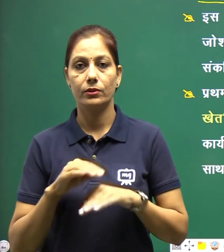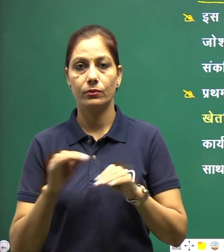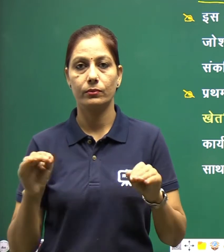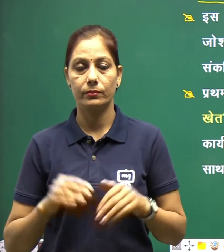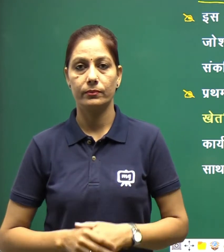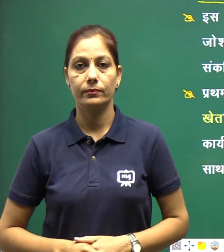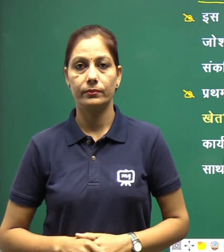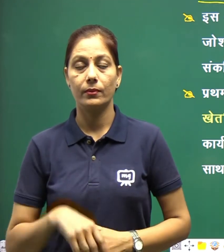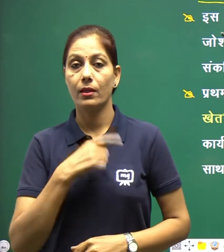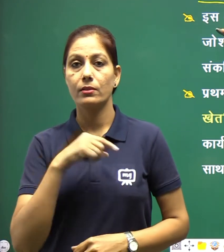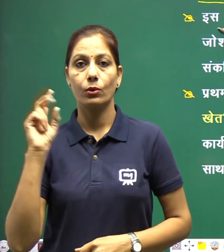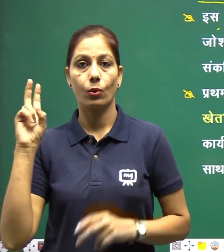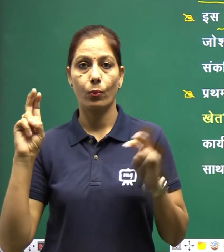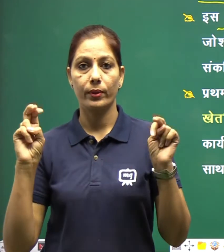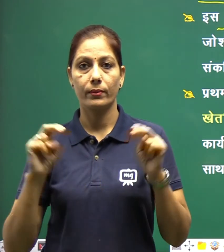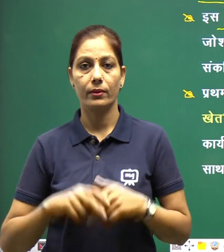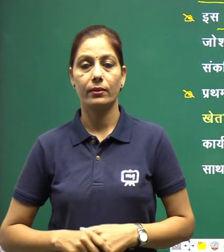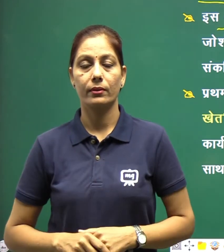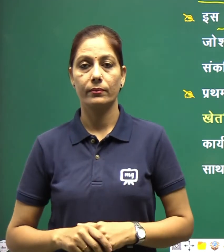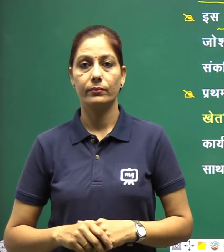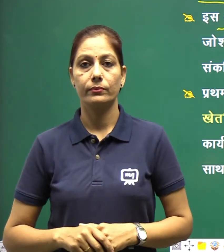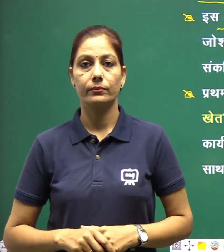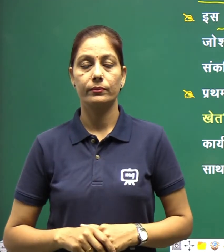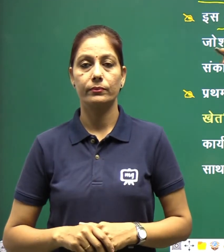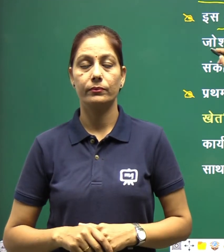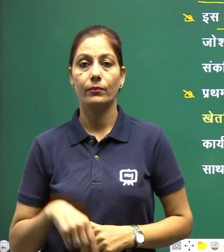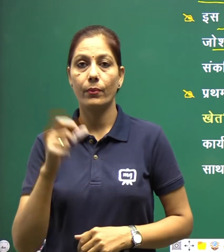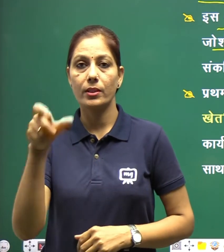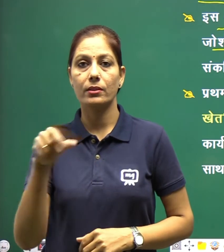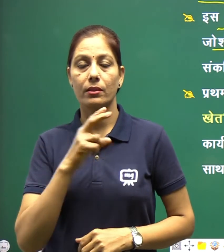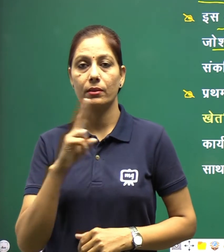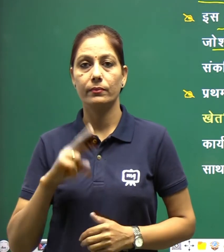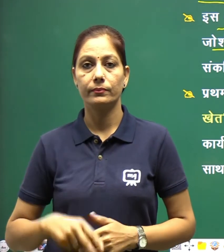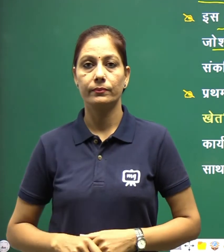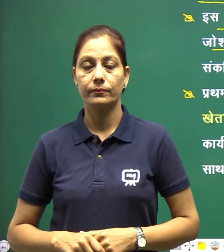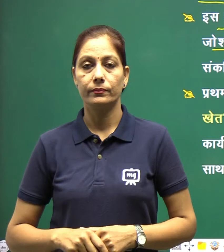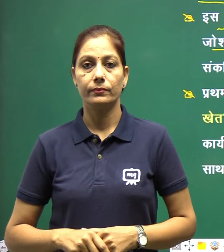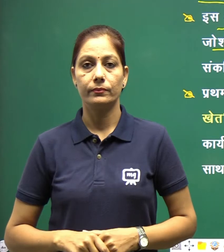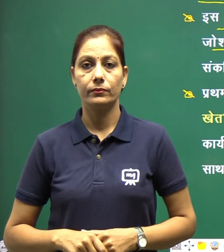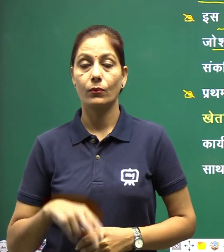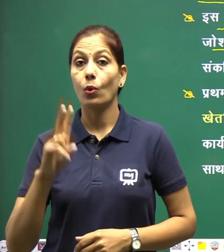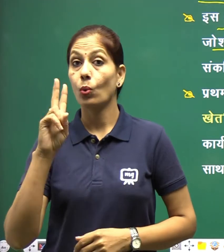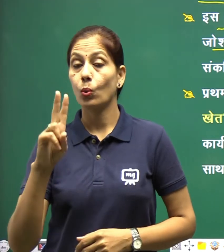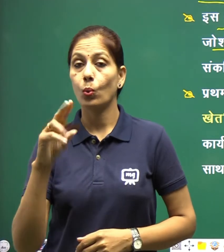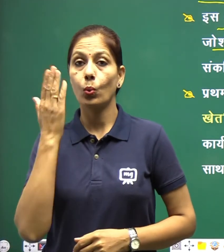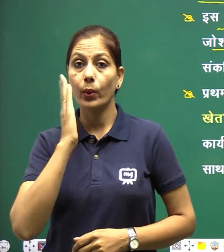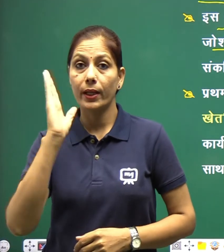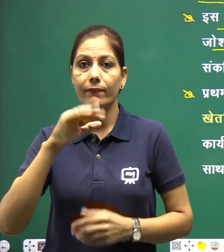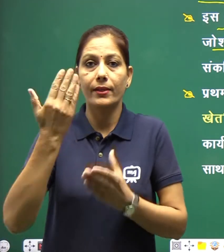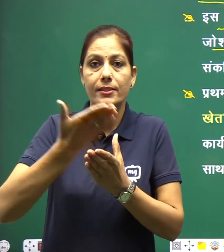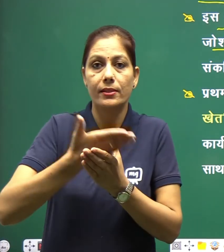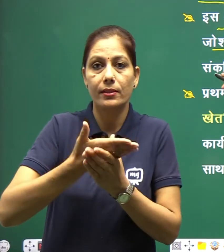बच्चों, इस अध्याय में उमाशंकर जोशी की 2 कविताएं संकलित की गई